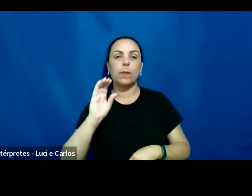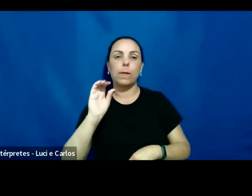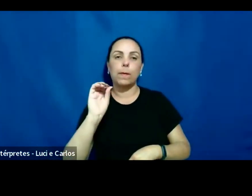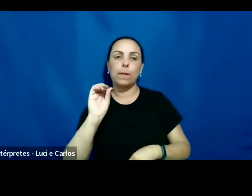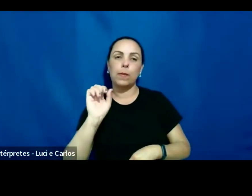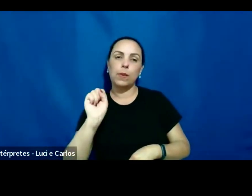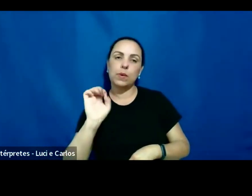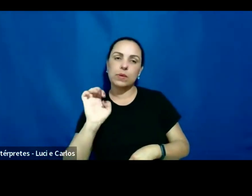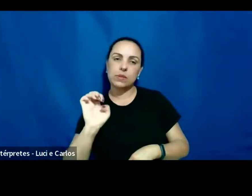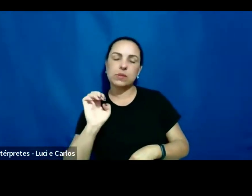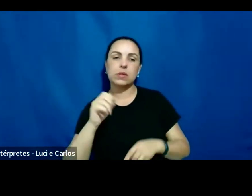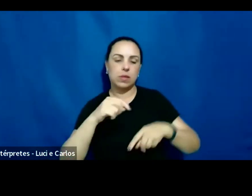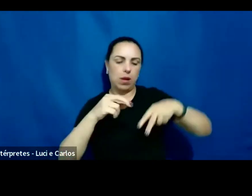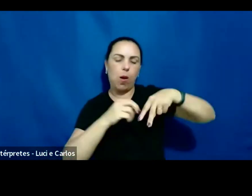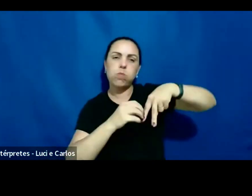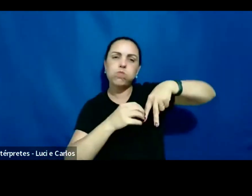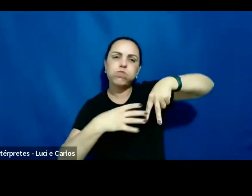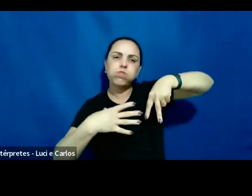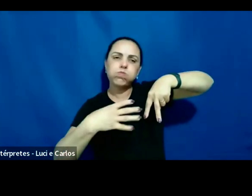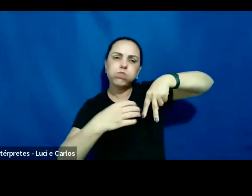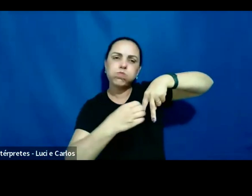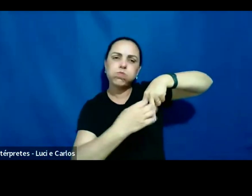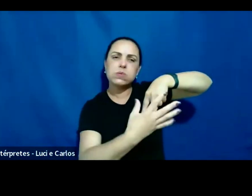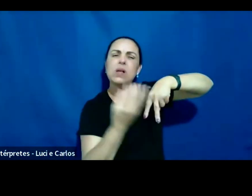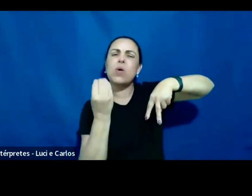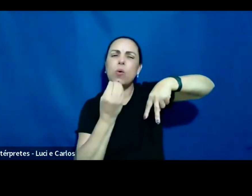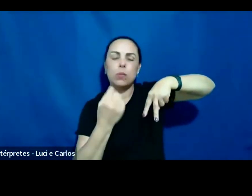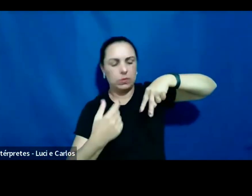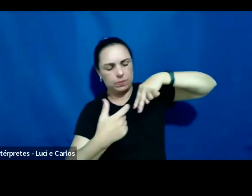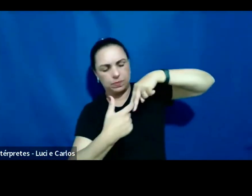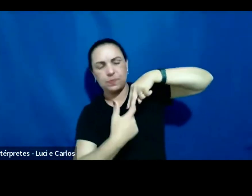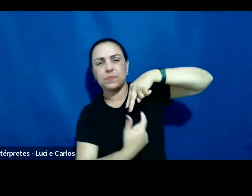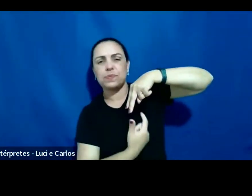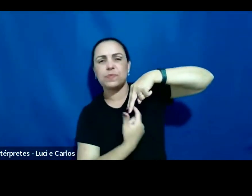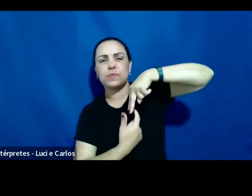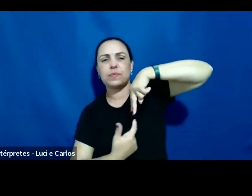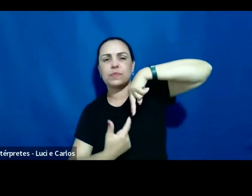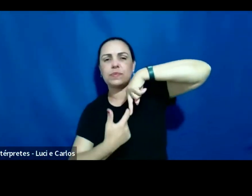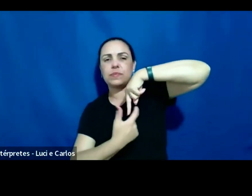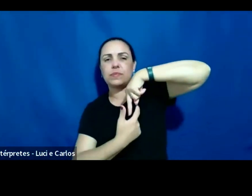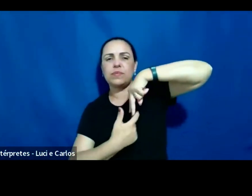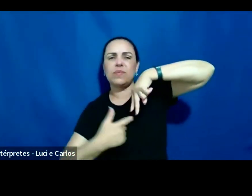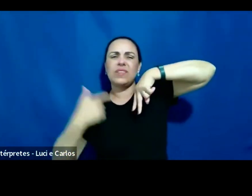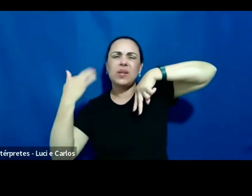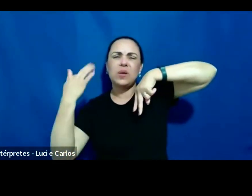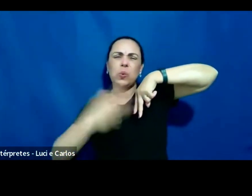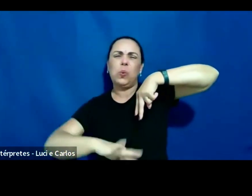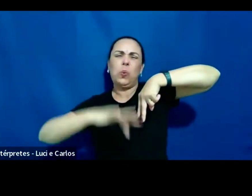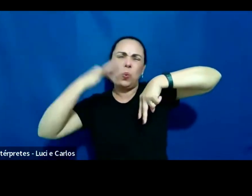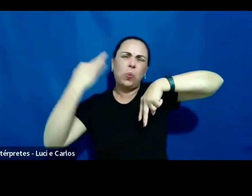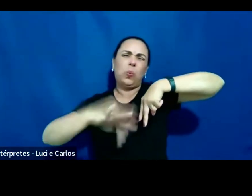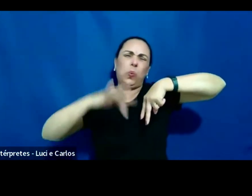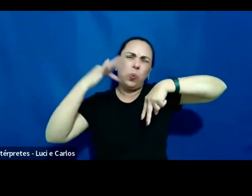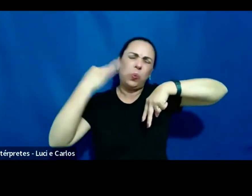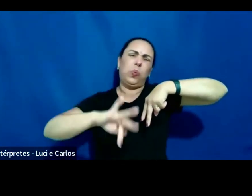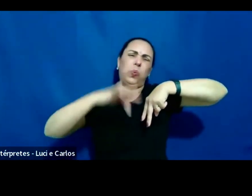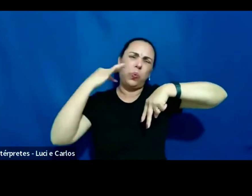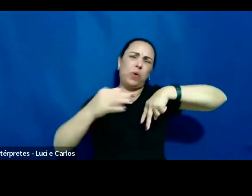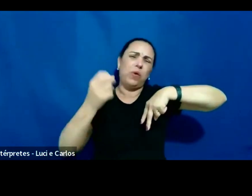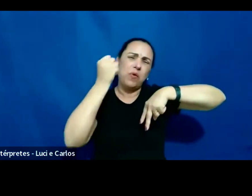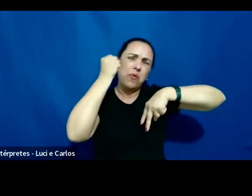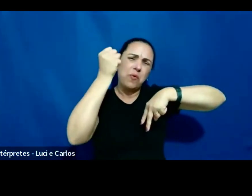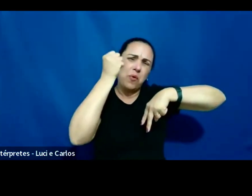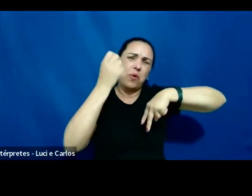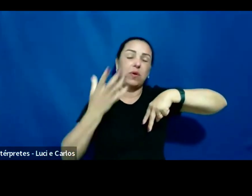os sintomas mais comuns: dores nas panturrilhas, tá? Inchaço da sua perna, dores